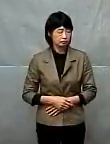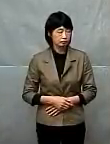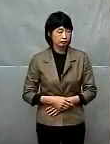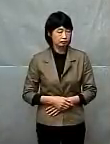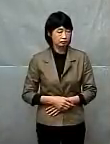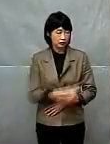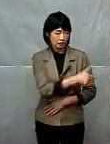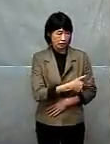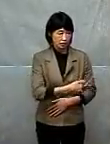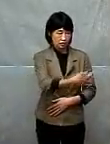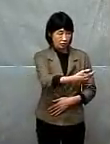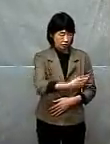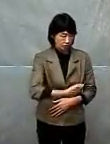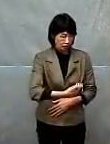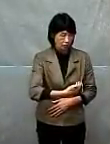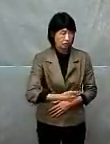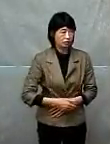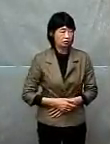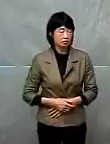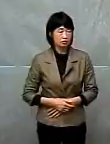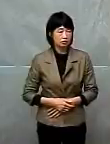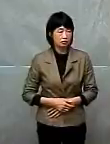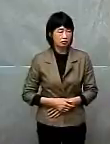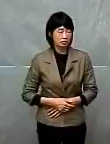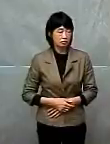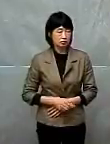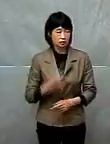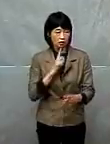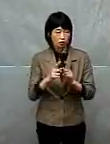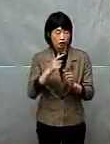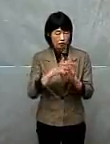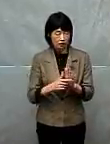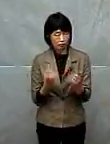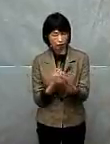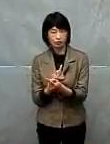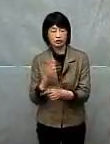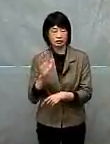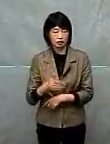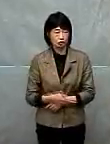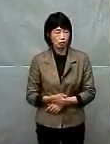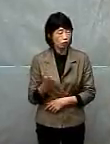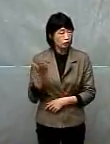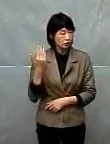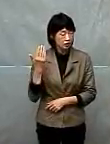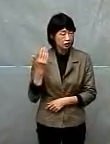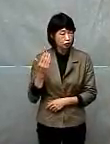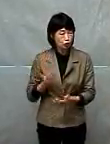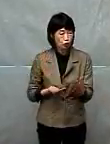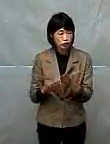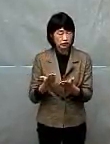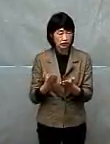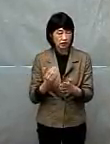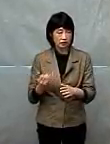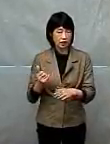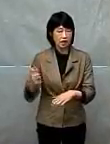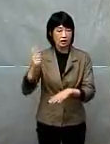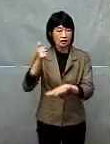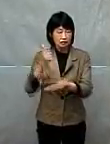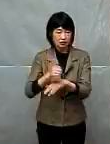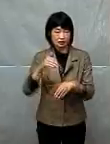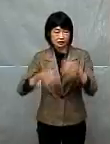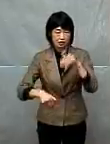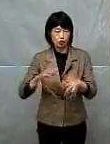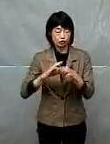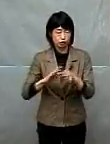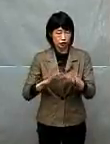すみません、河北新報の阿部と申します。ちょっと話題変わるんですが昨日投開票になった新潟知事選に関連してお伺いしたいんです